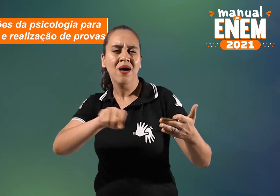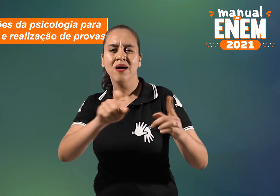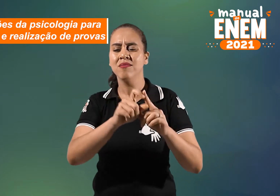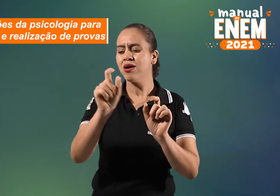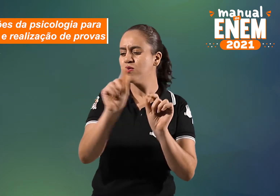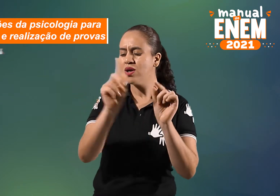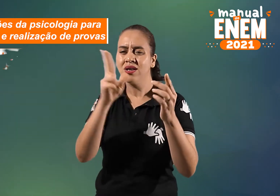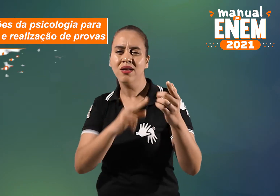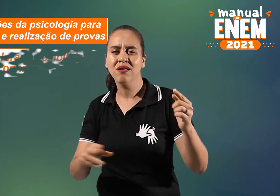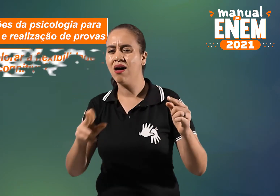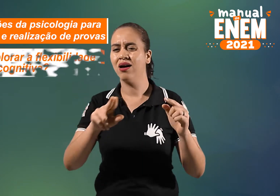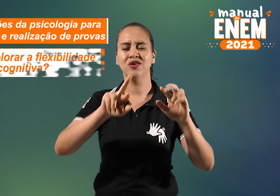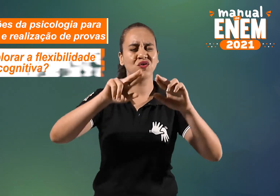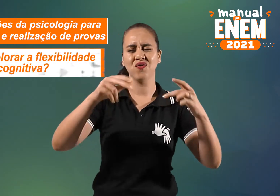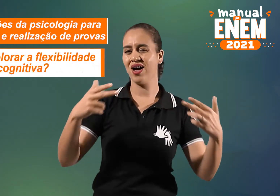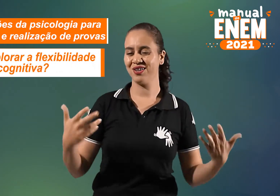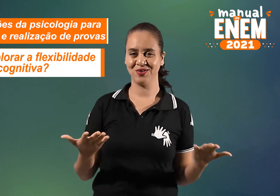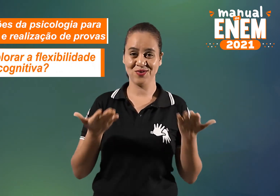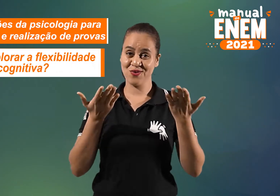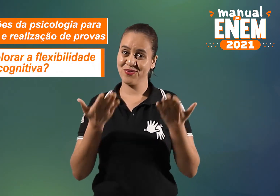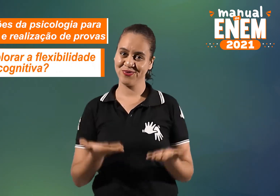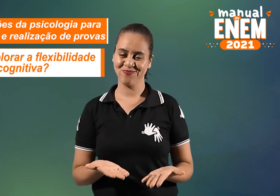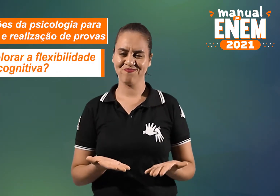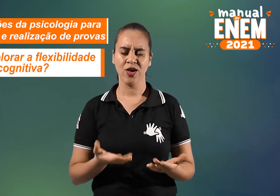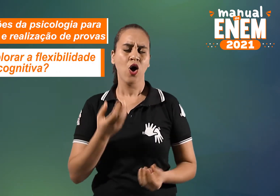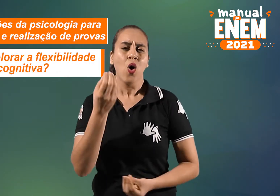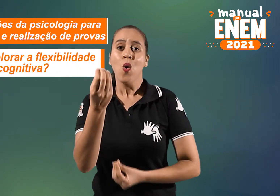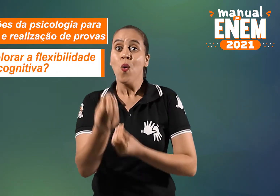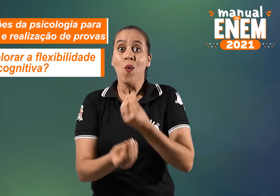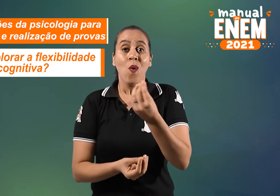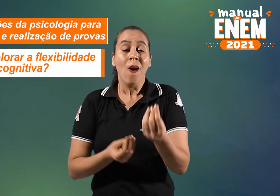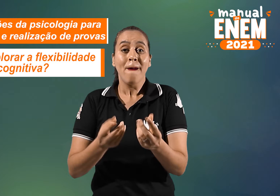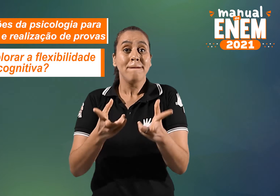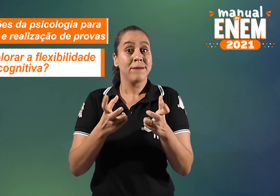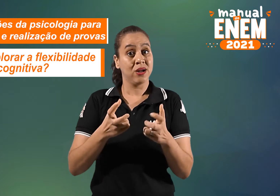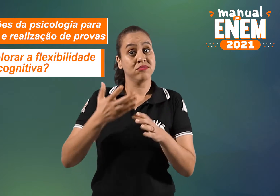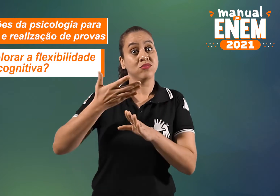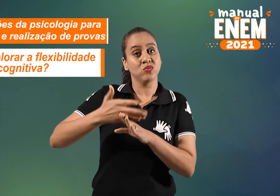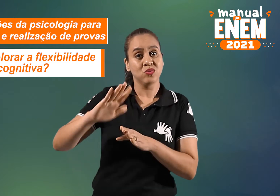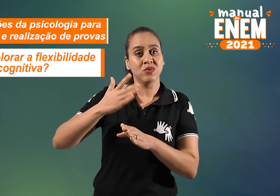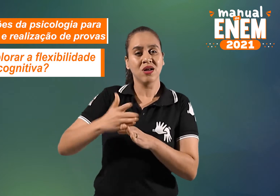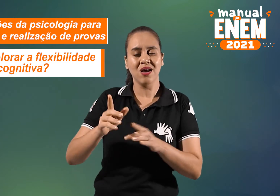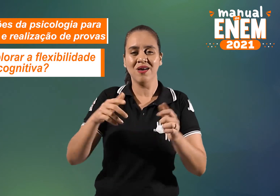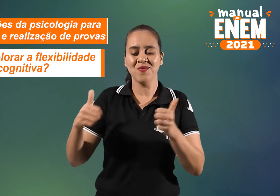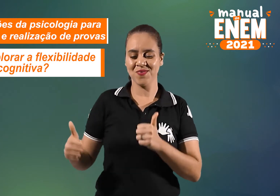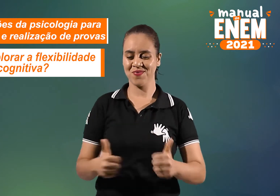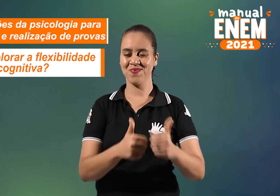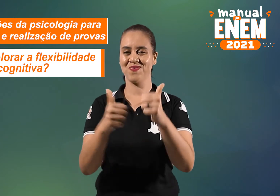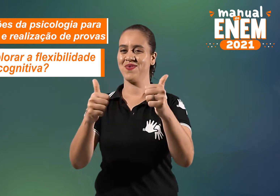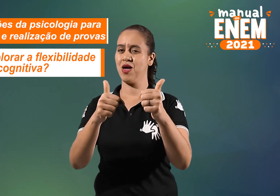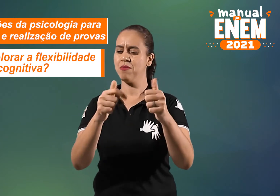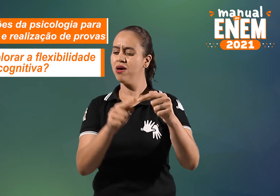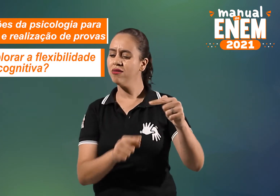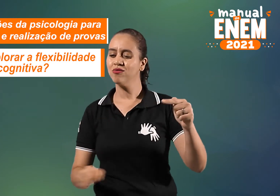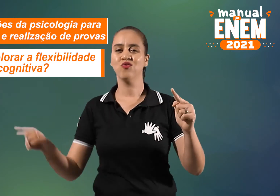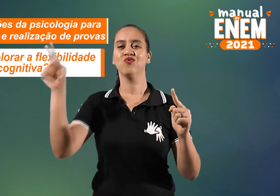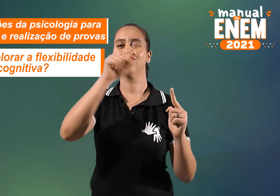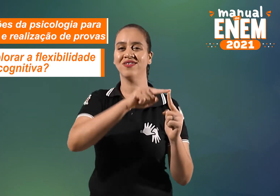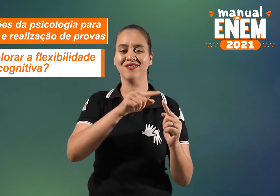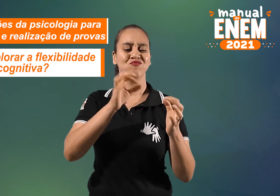associações e etc. E como explorar a flexibilidade cognitiva? Treine rotas alternativas de estudos ou em sua